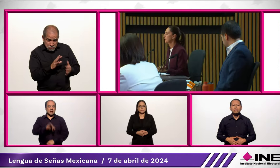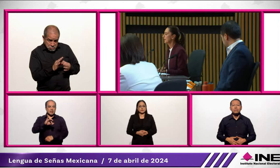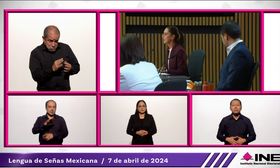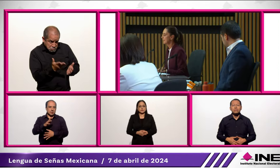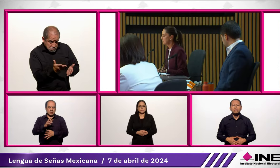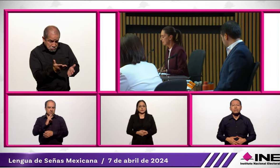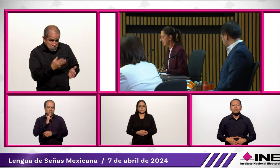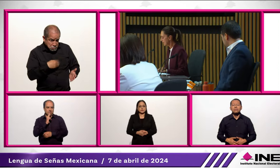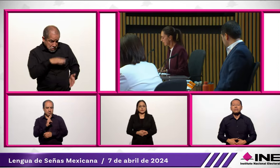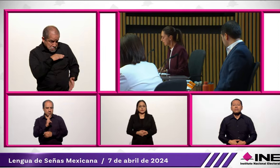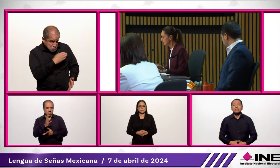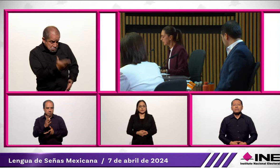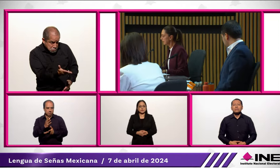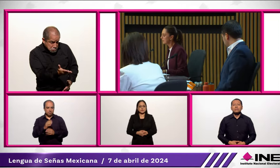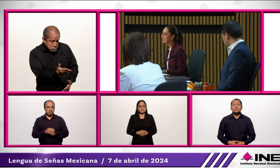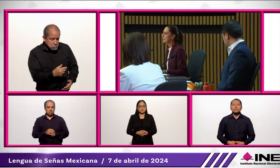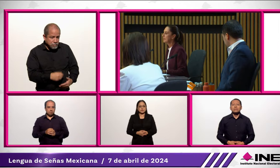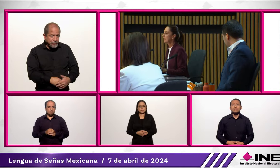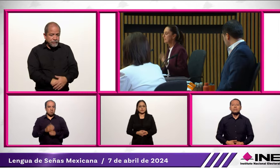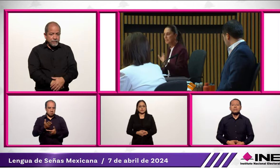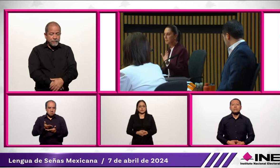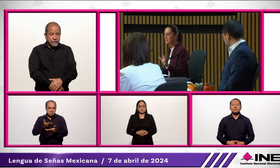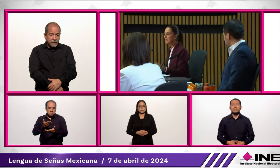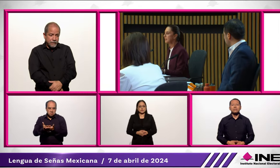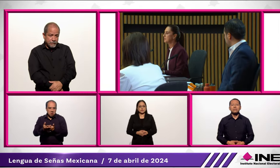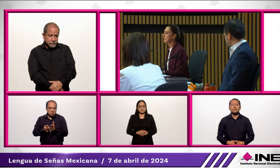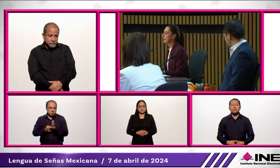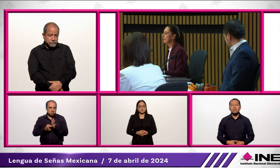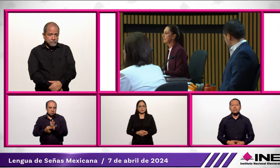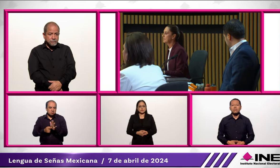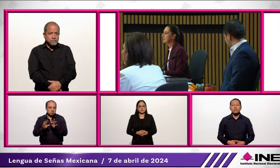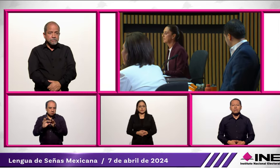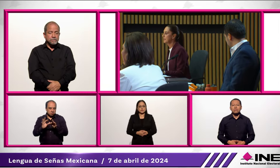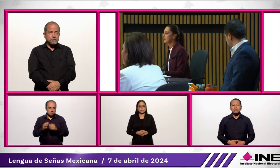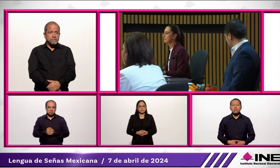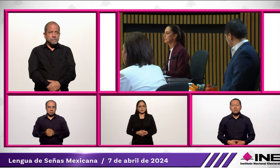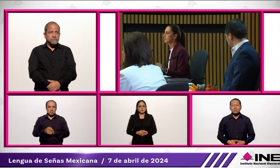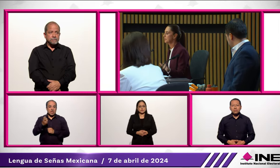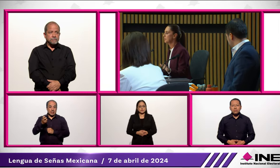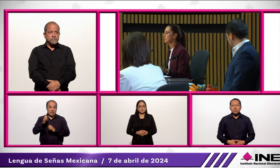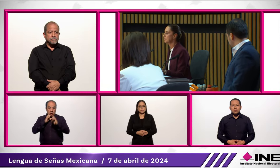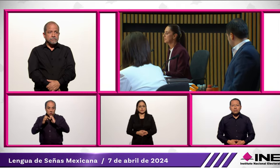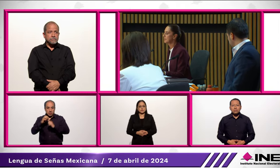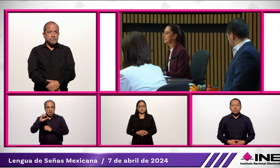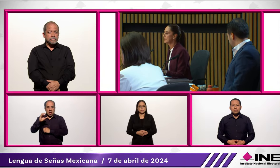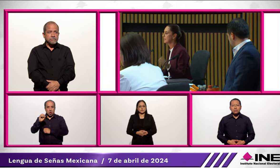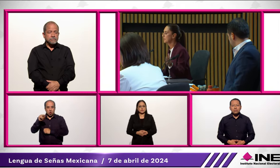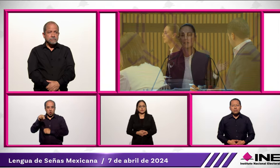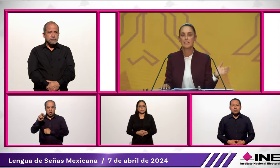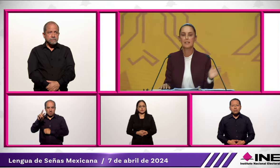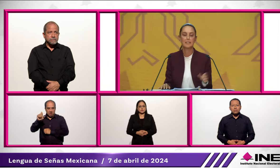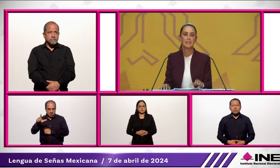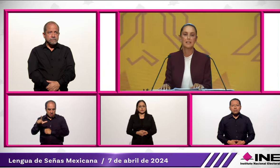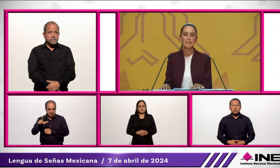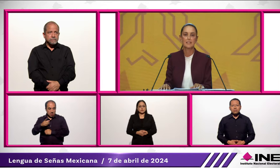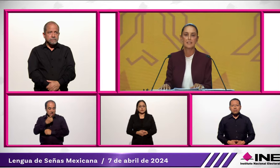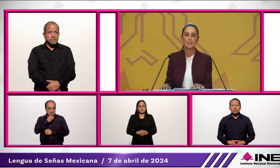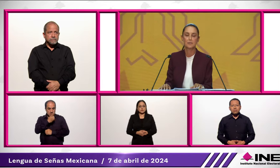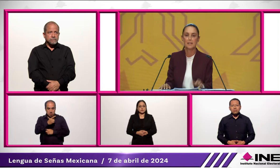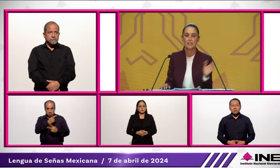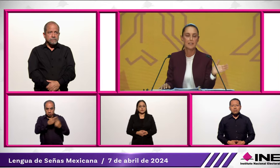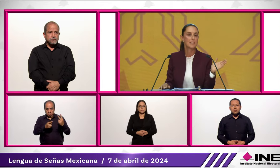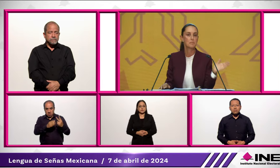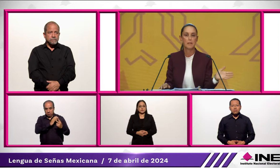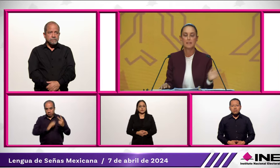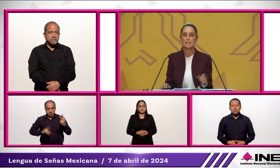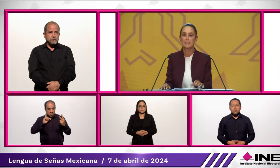que responderle, plantear lo siguiente. Esa encuesta de Coneval, a que se refieren los dos candidatos, la candidata y el